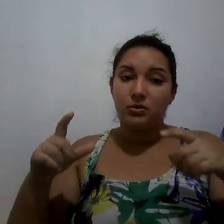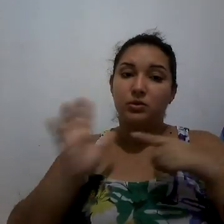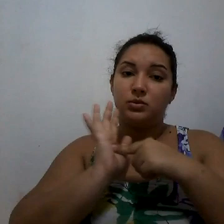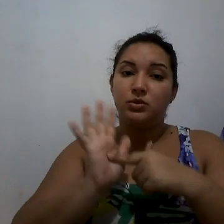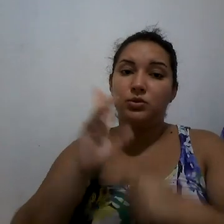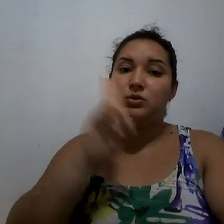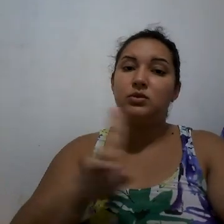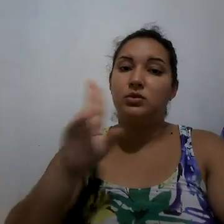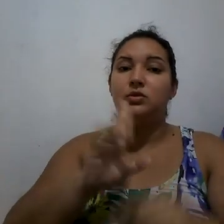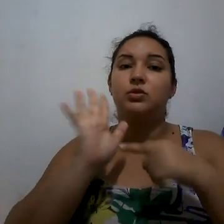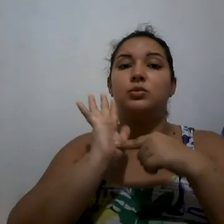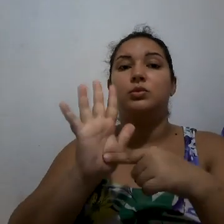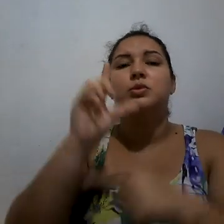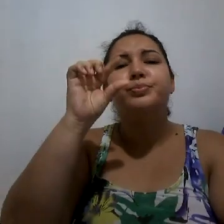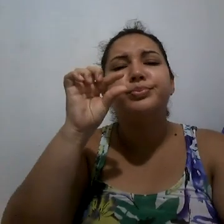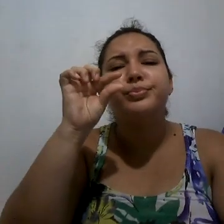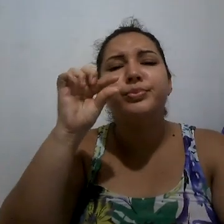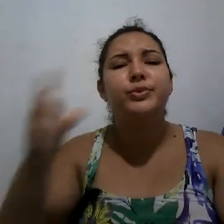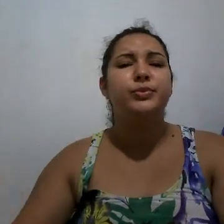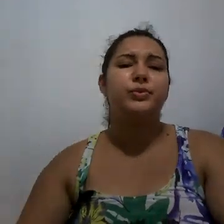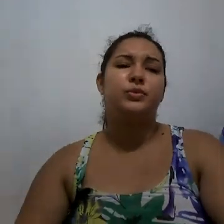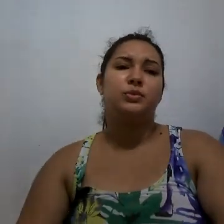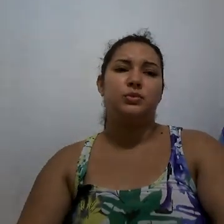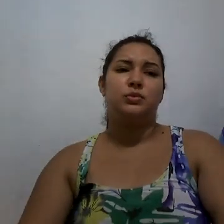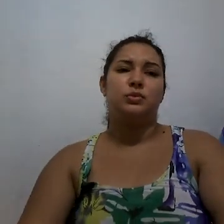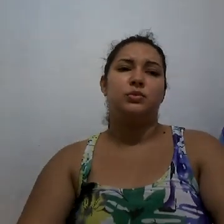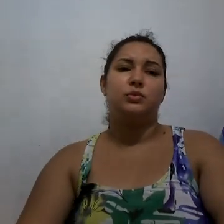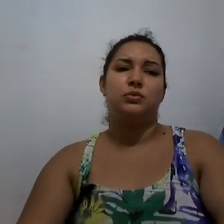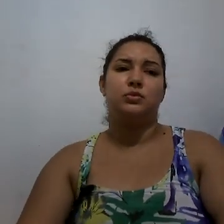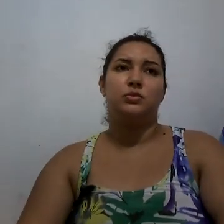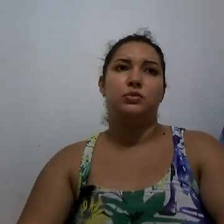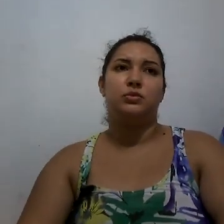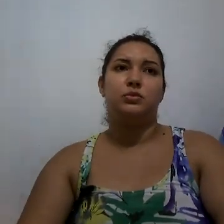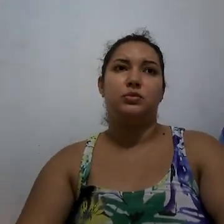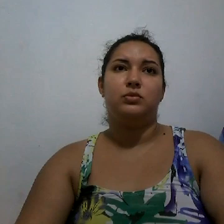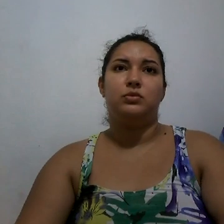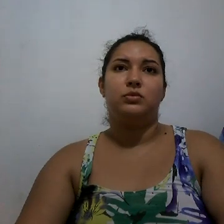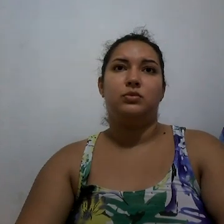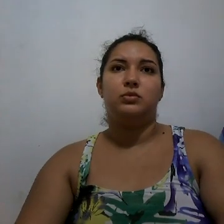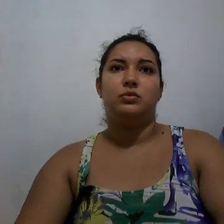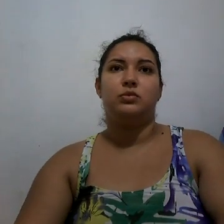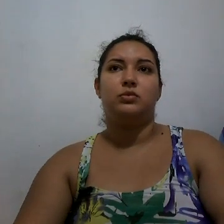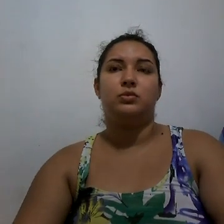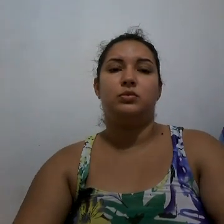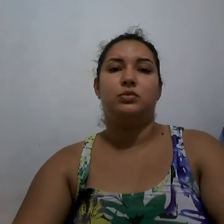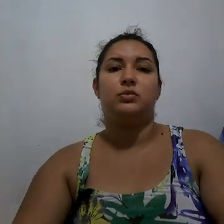amostra micro, ultramicro. Então, não faz sentido, porque a sensibilidade